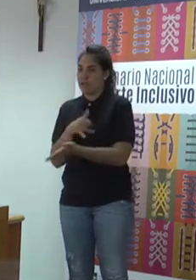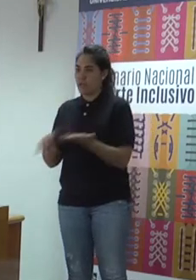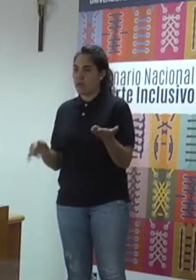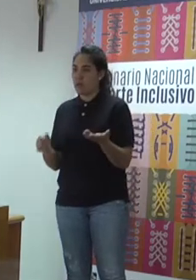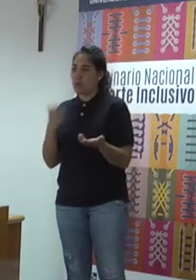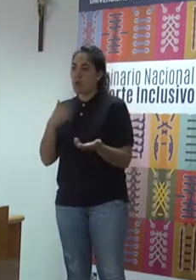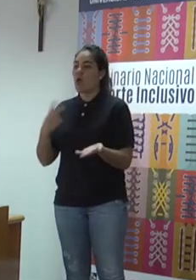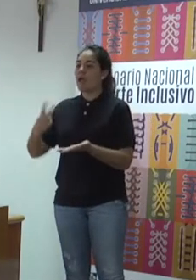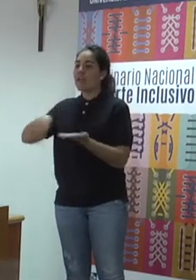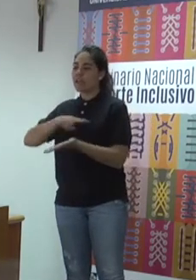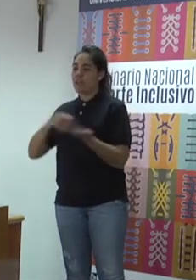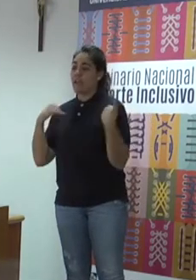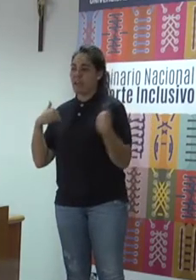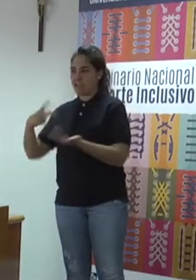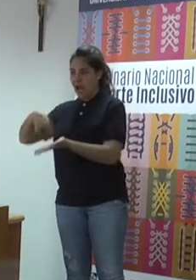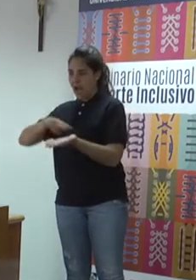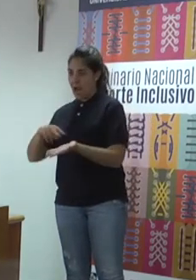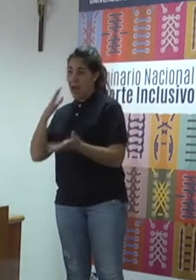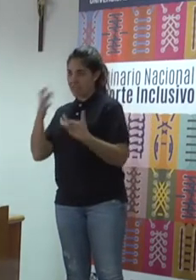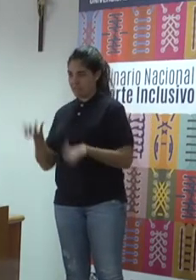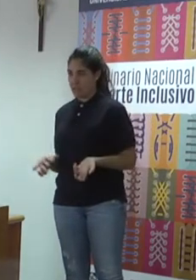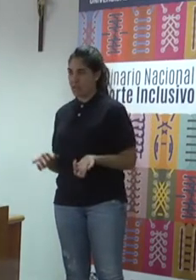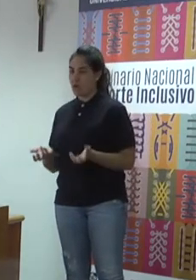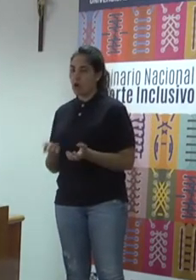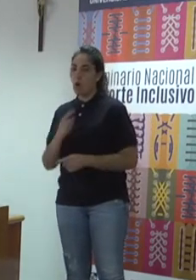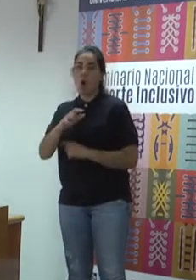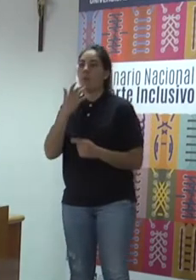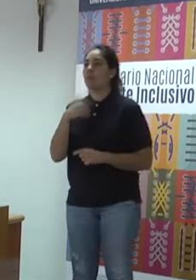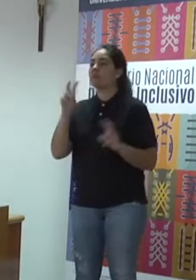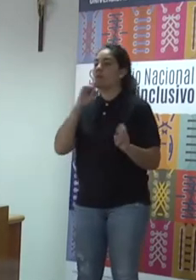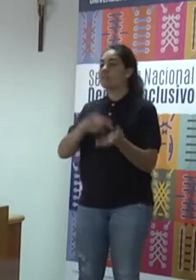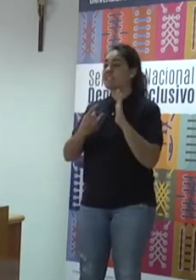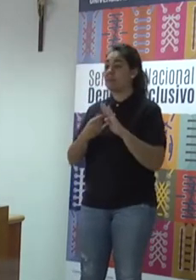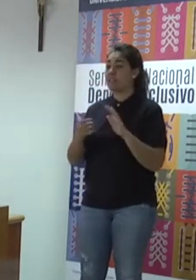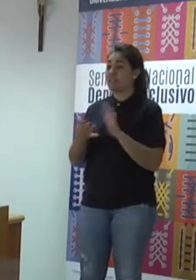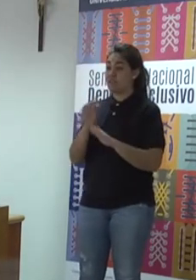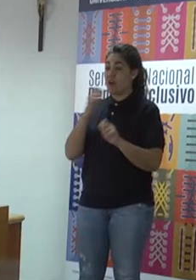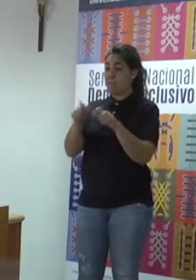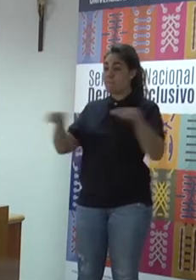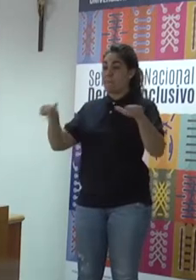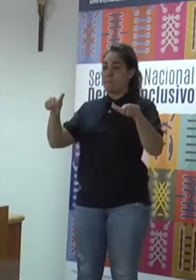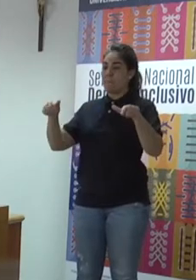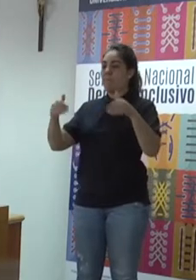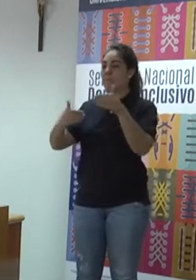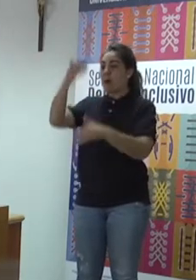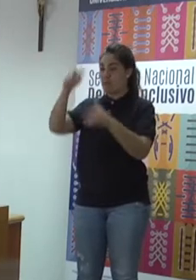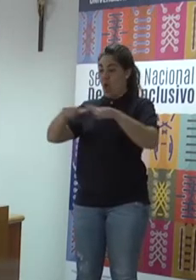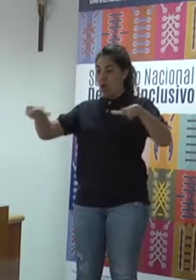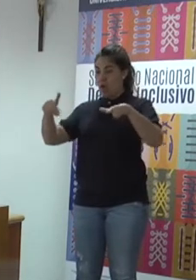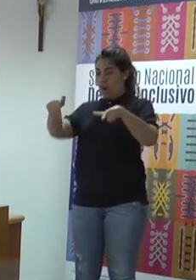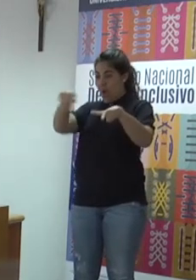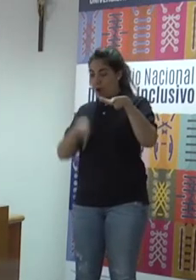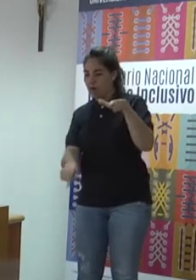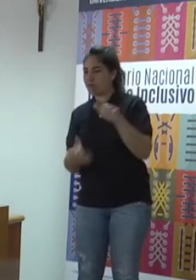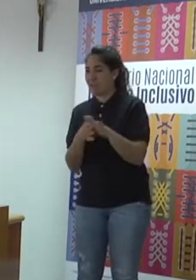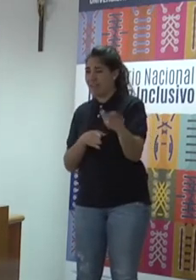gimnasia artística? ¿O es sistemática, que se hacía en un aula debajo del pabellón de parquet, inaccesible completamente, y en el